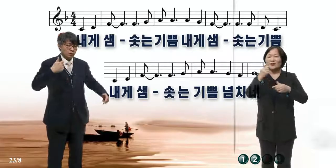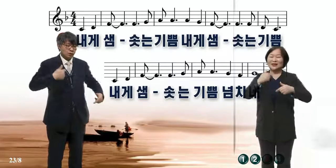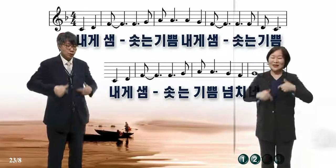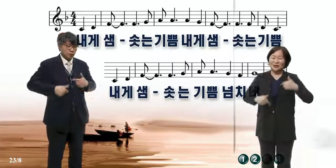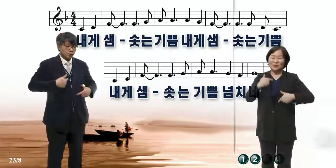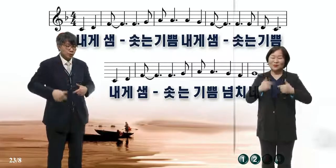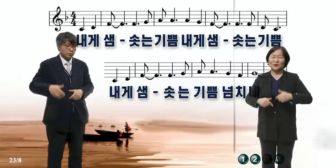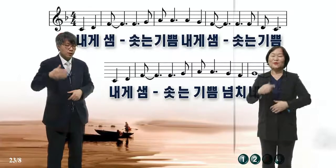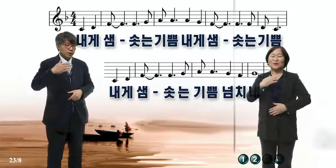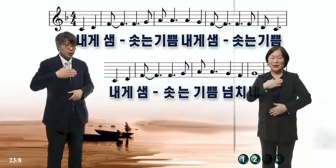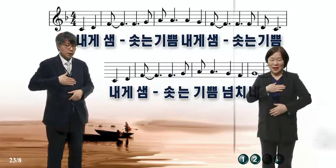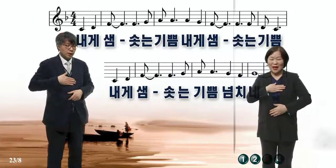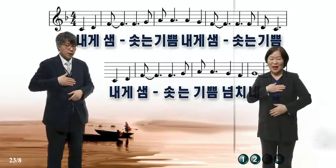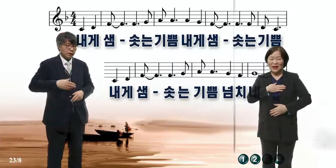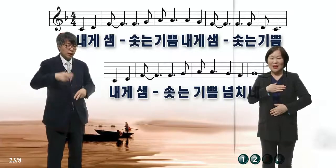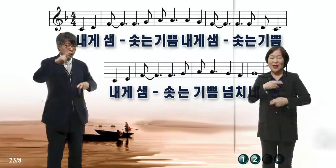샘솟는 기쁨 내게